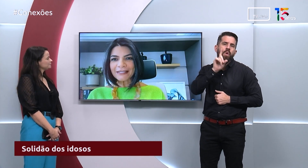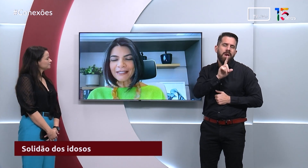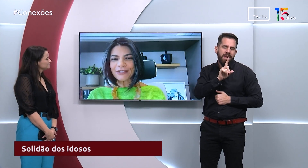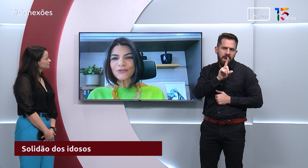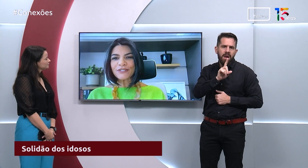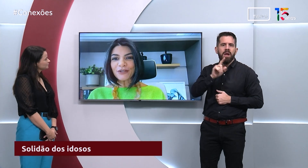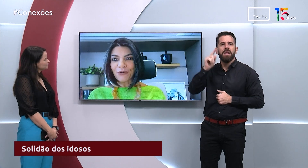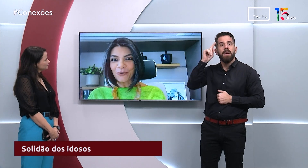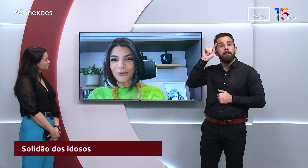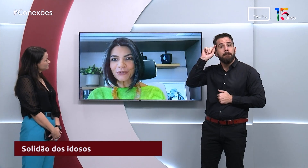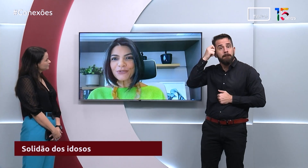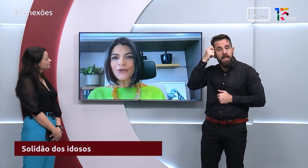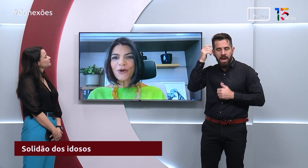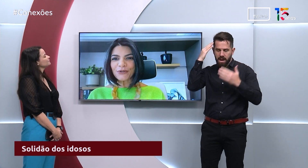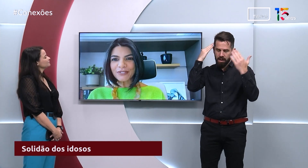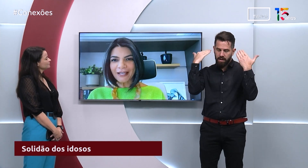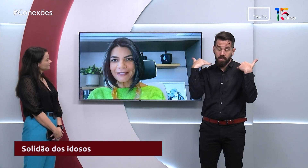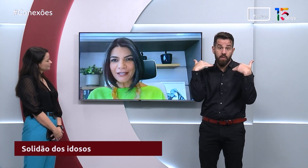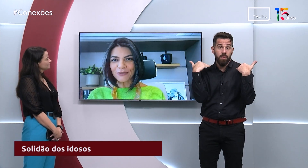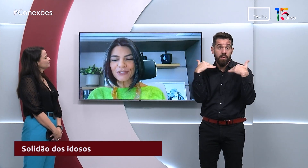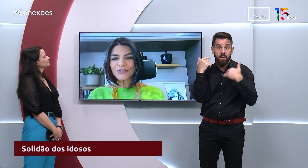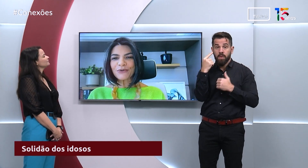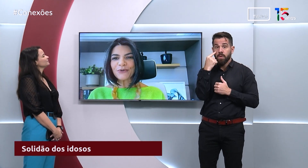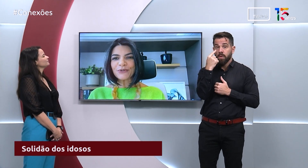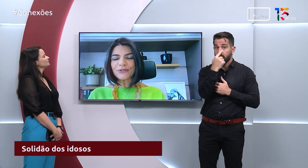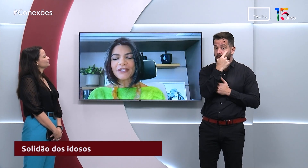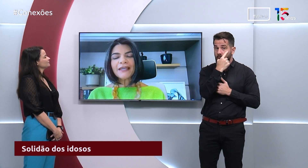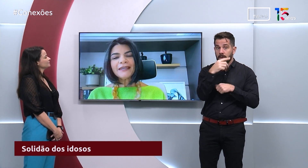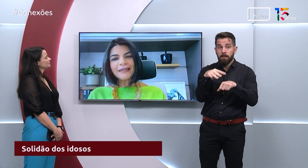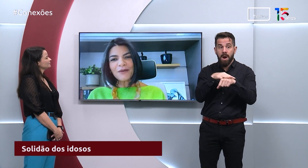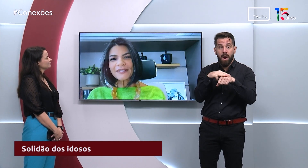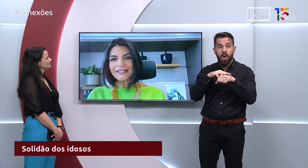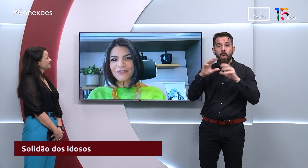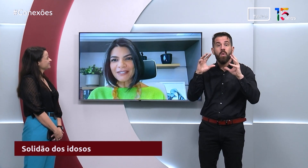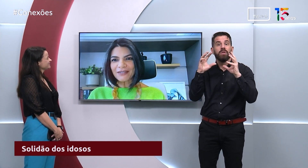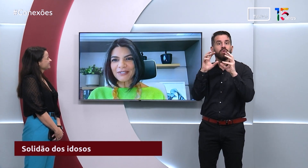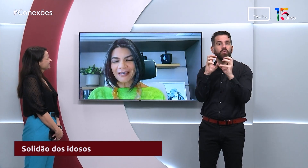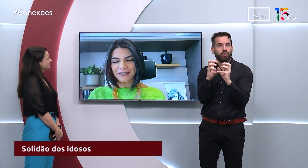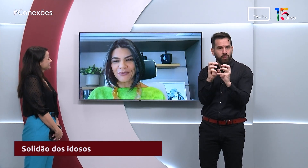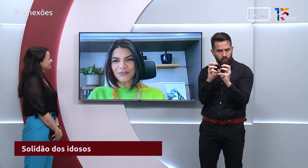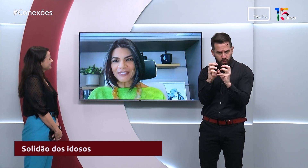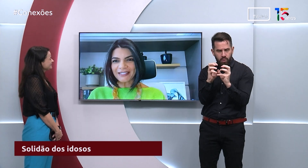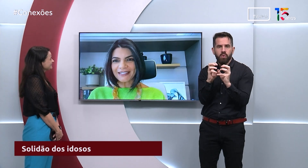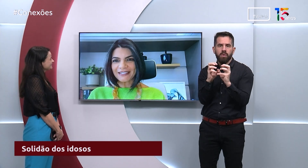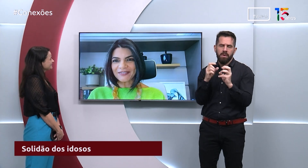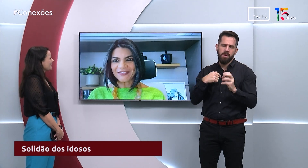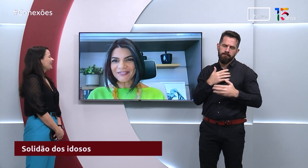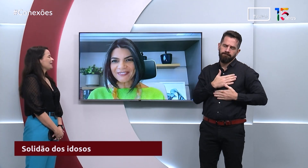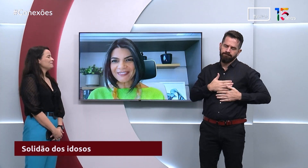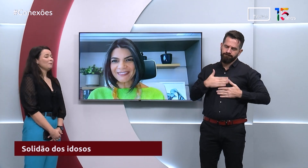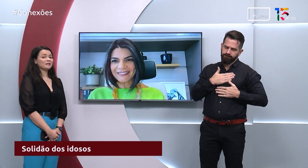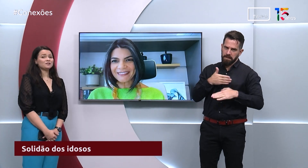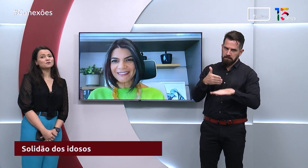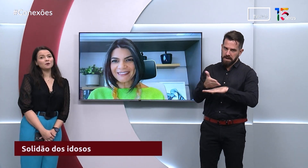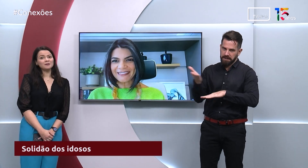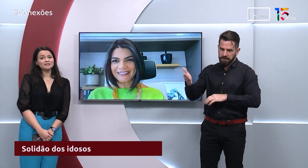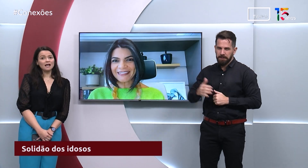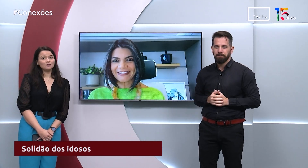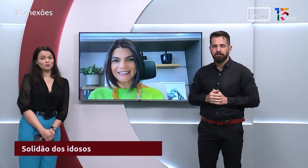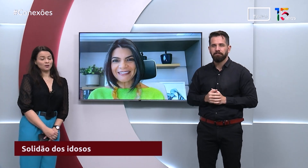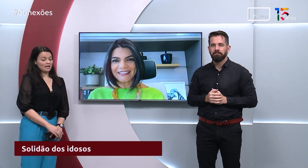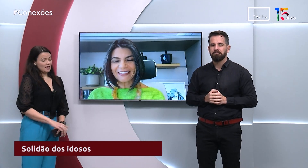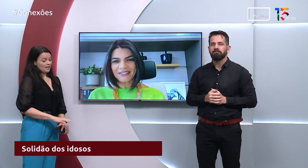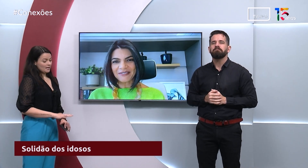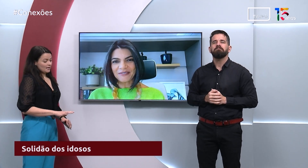pretos, lisos e curtos, olhos castanhos escuros, e é uma satisfação estar aqui com vocês. Bom, para a gente